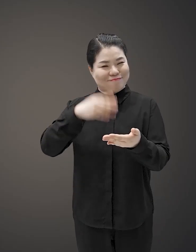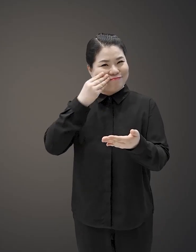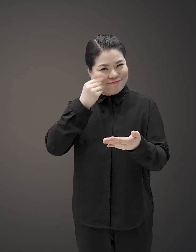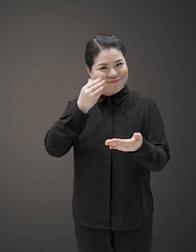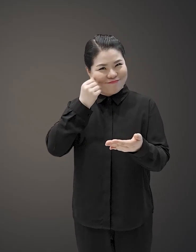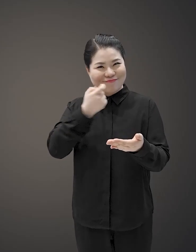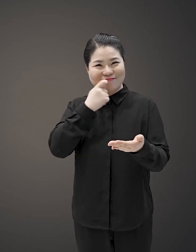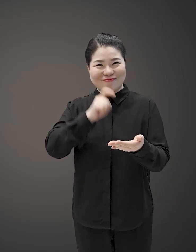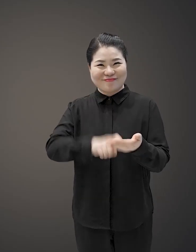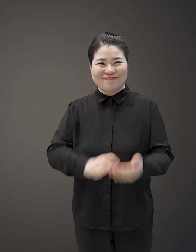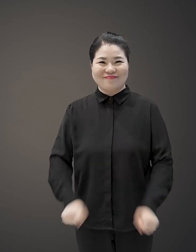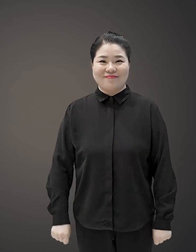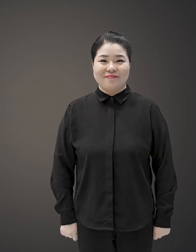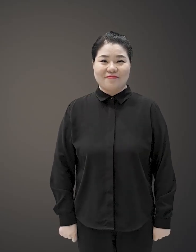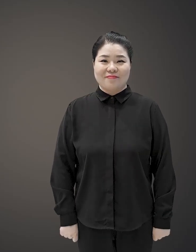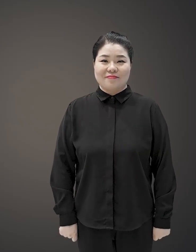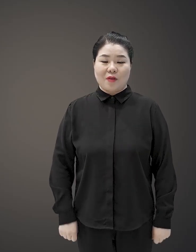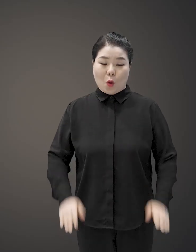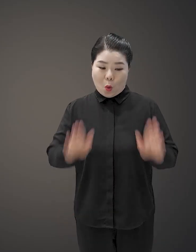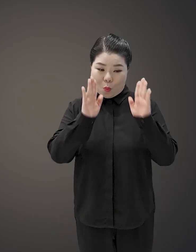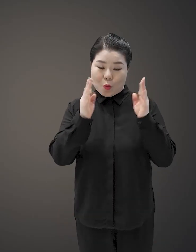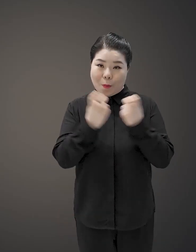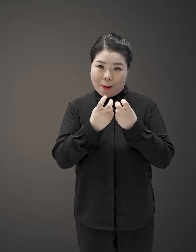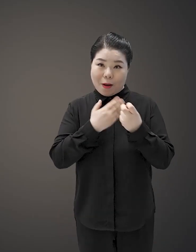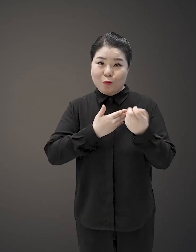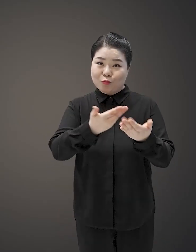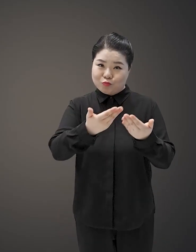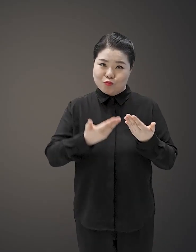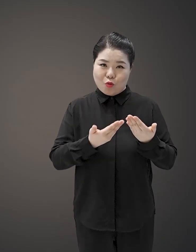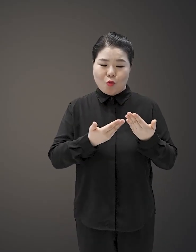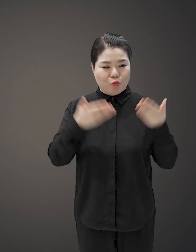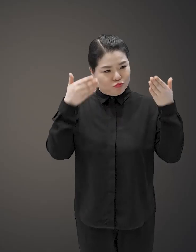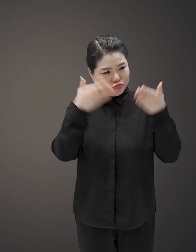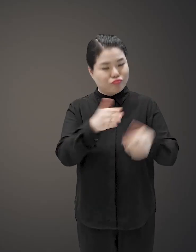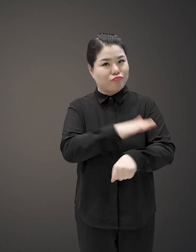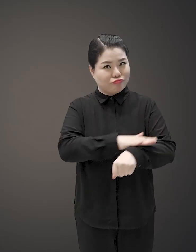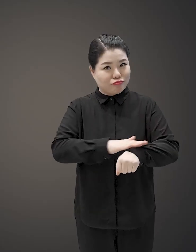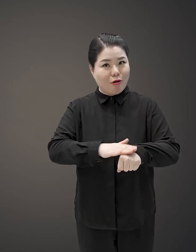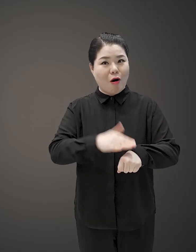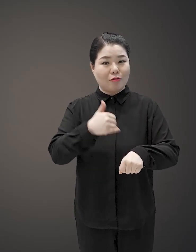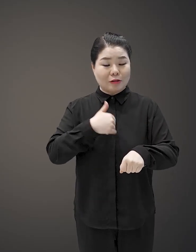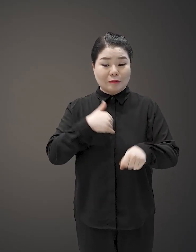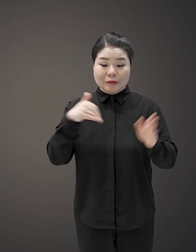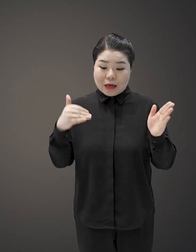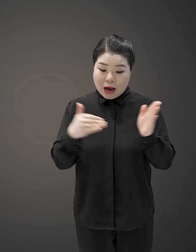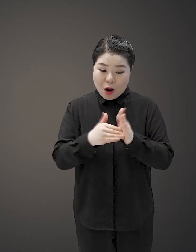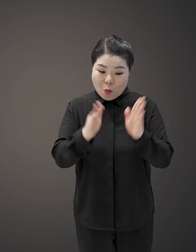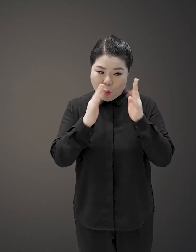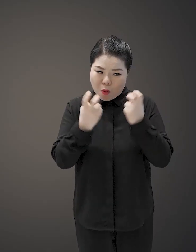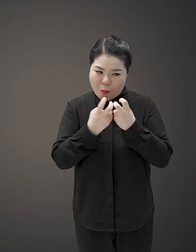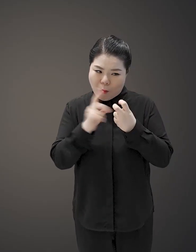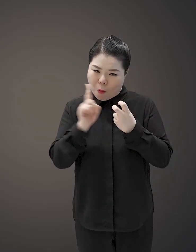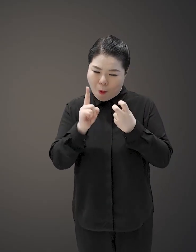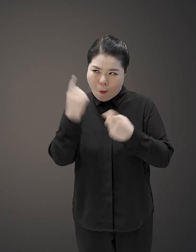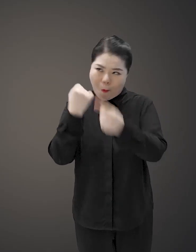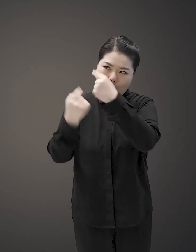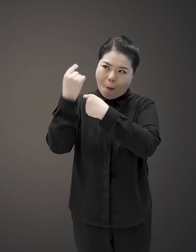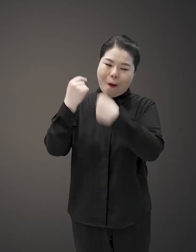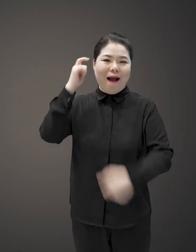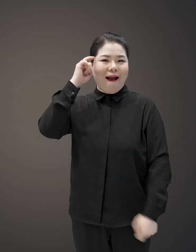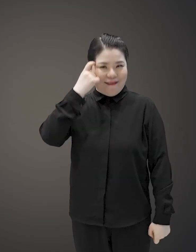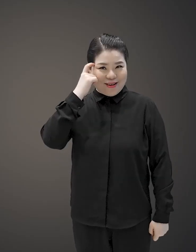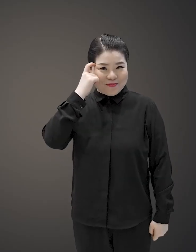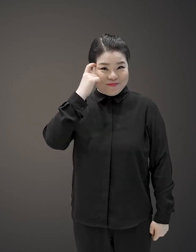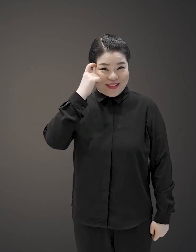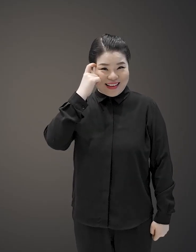같아요. 작가님께서 어떻게 공부를 해야 하는지 알려주시면서 머리도 잘 되고, 난 지금까지 어떻게 공부해야 하나 제 자신을 되돌아볼